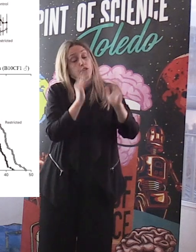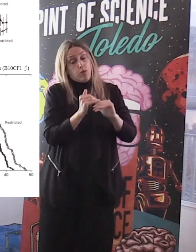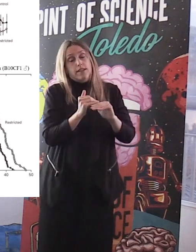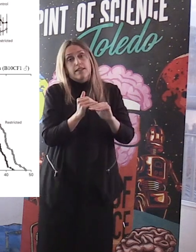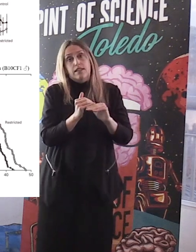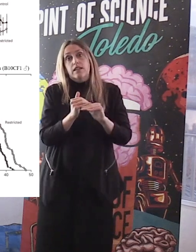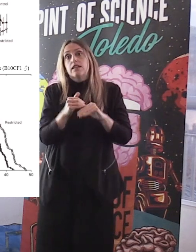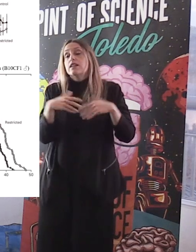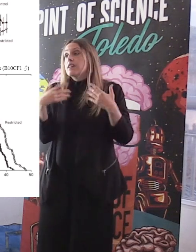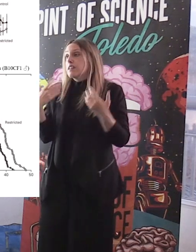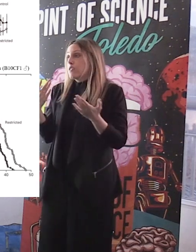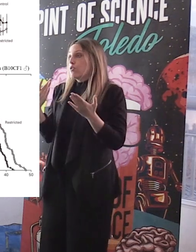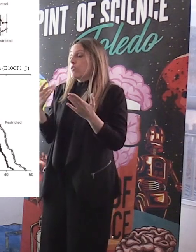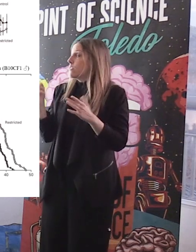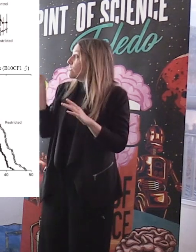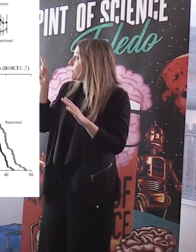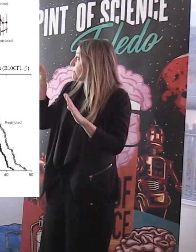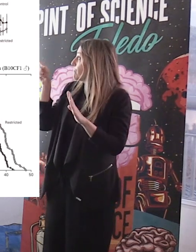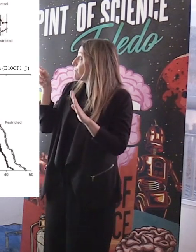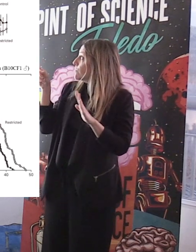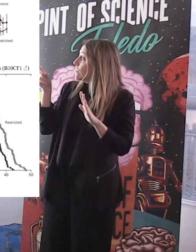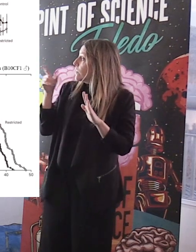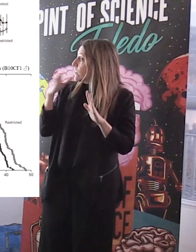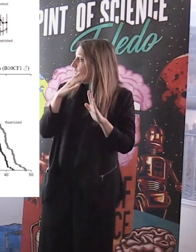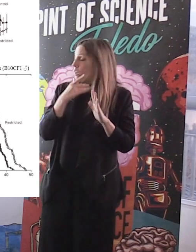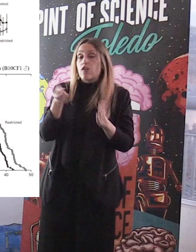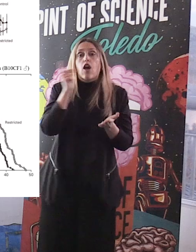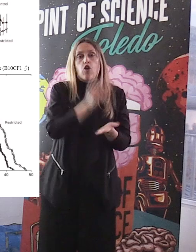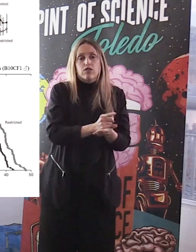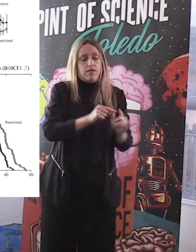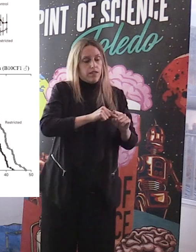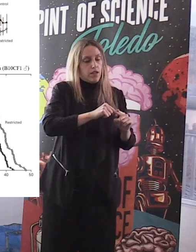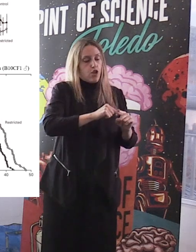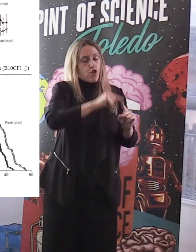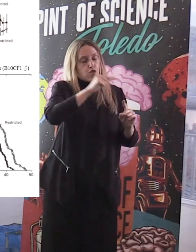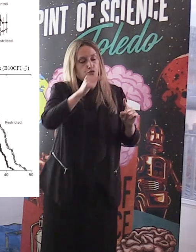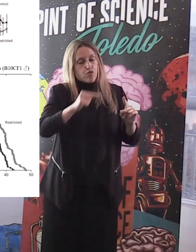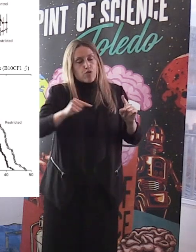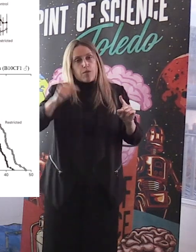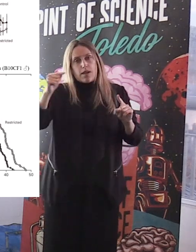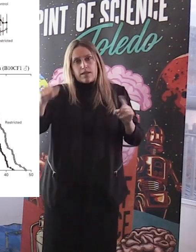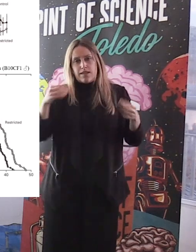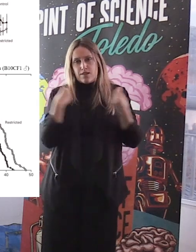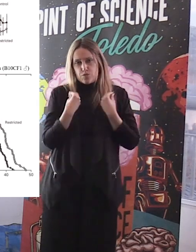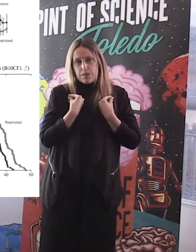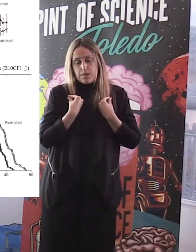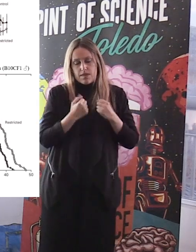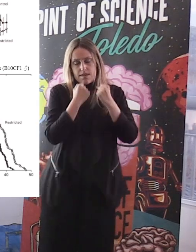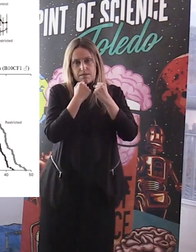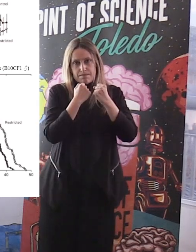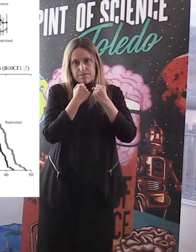el peso es mucho menos que este. Y aquí tenemos otra vez la curva de la supervivencia. Y los con el